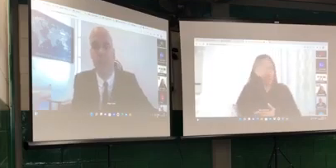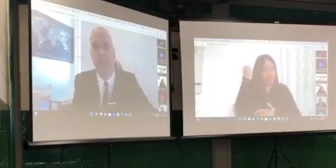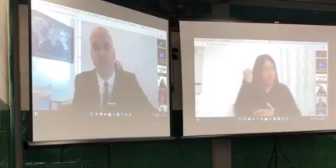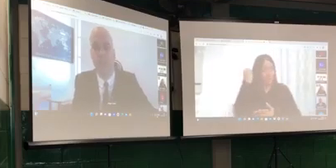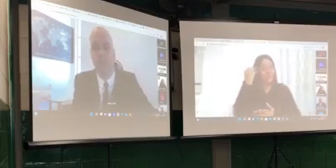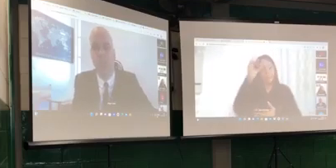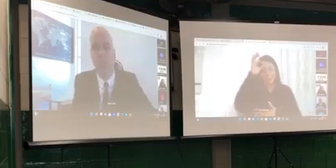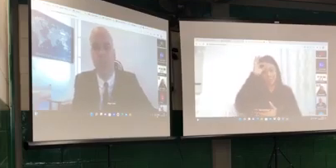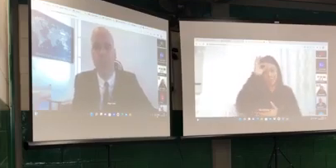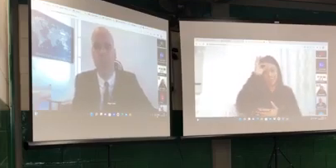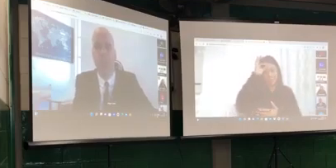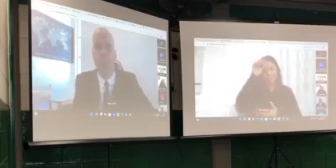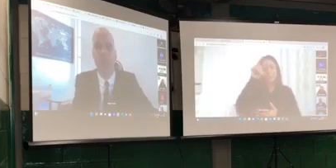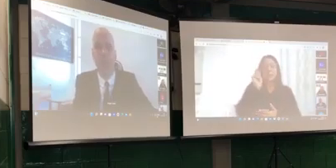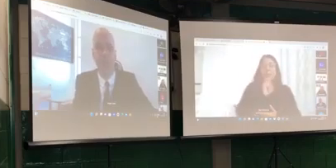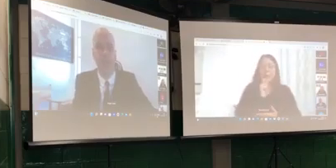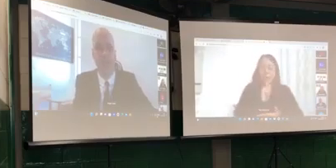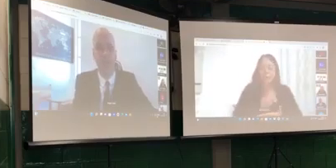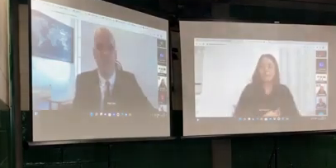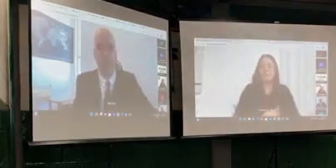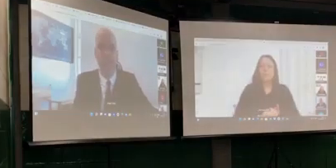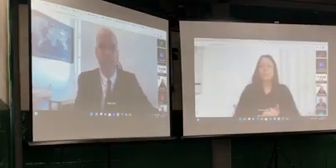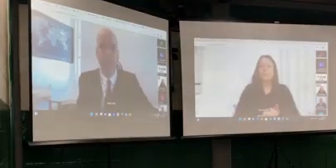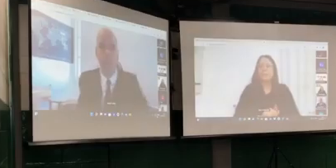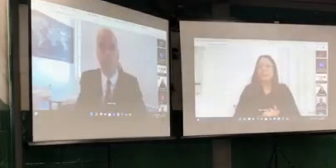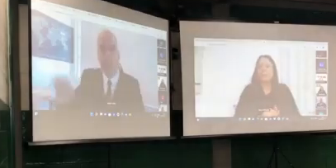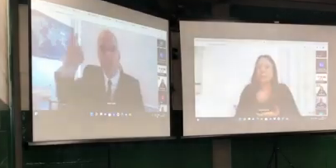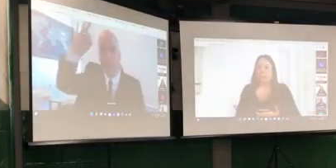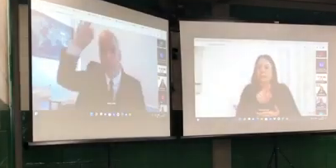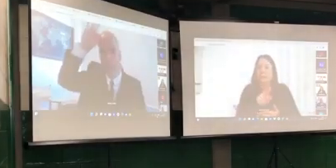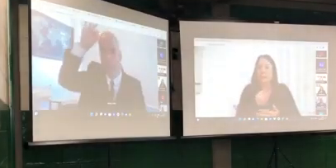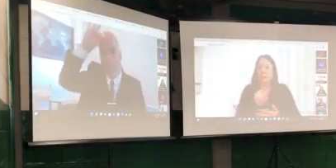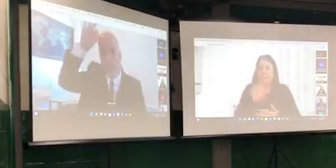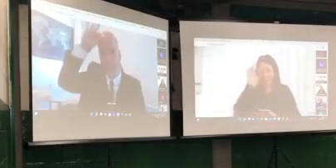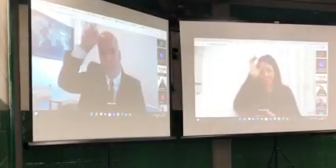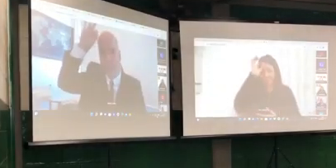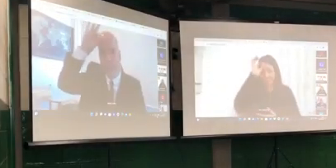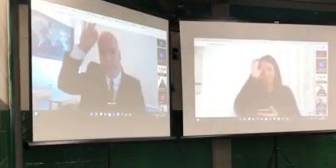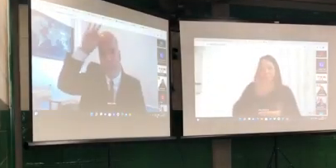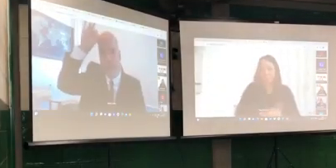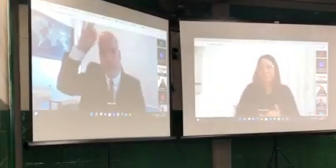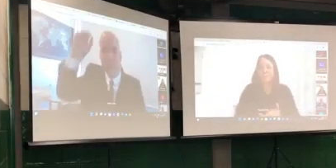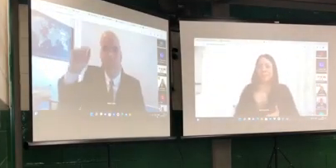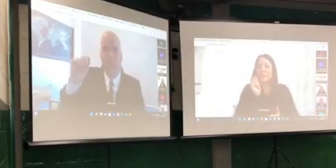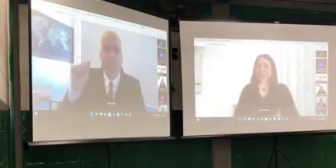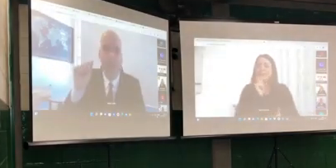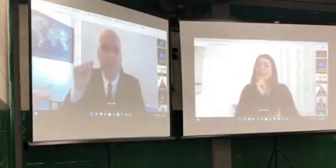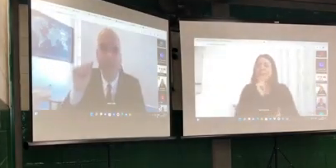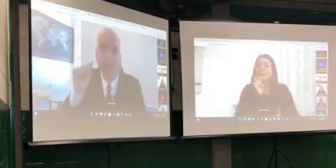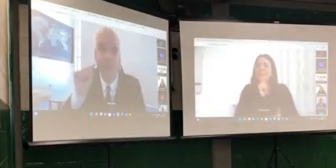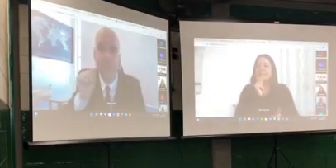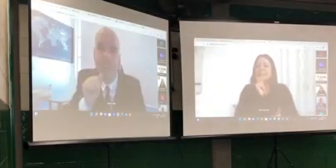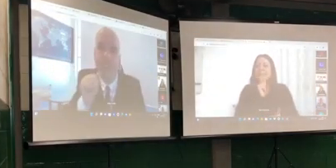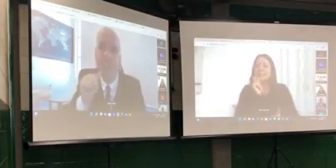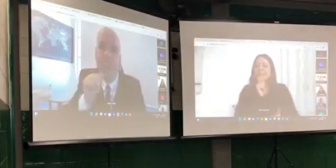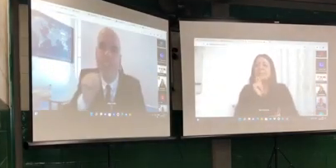Andrei, o Andrei da Tainá, ali o sinal do Andrei é esse aqui, e o da Tainá, esse aqui,